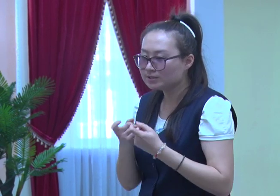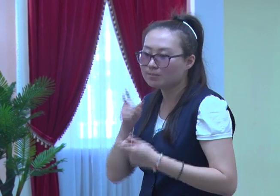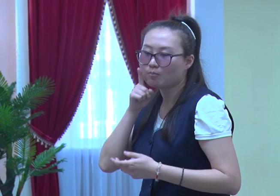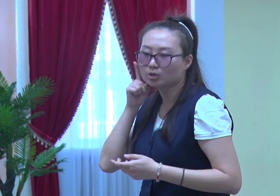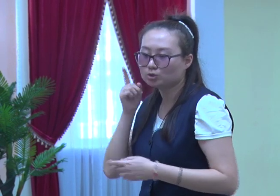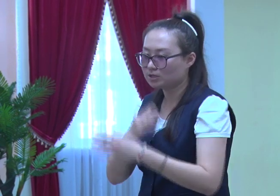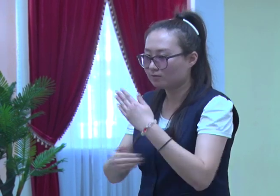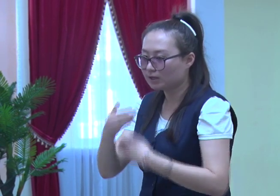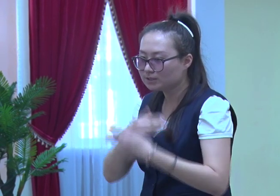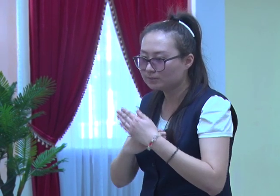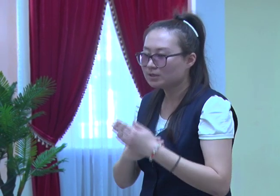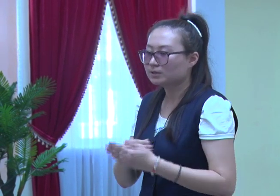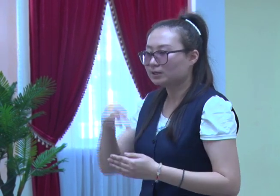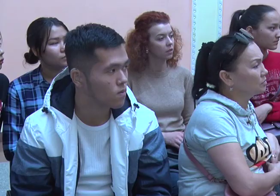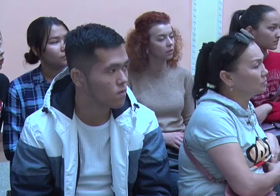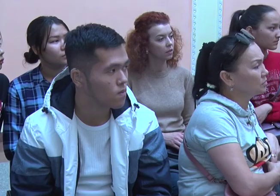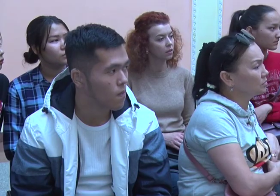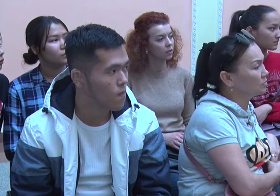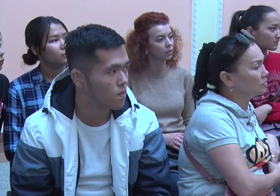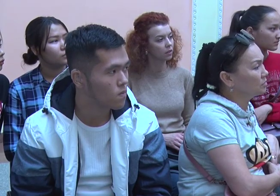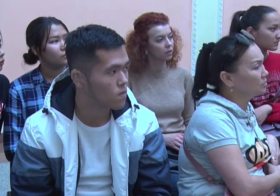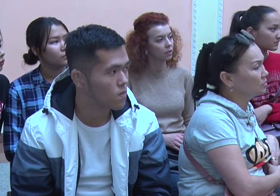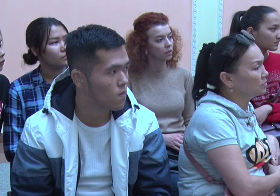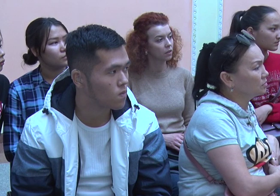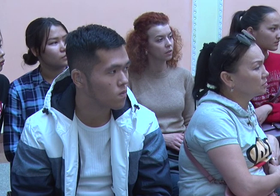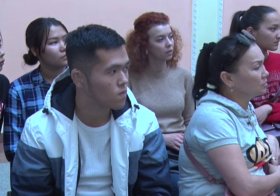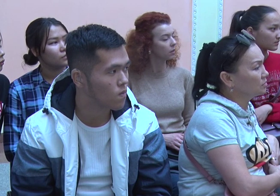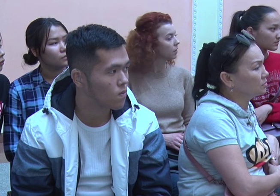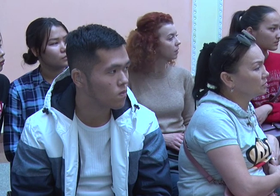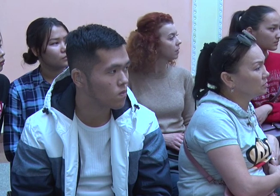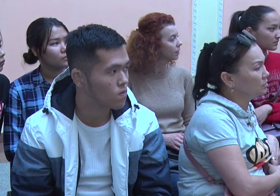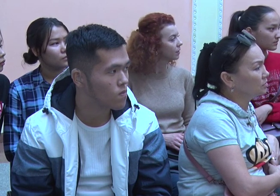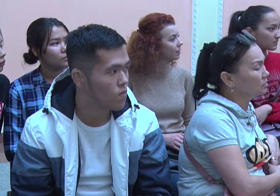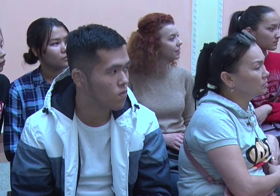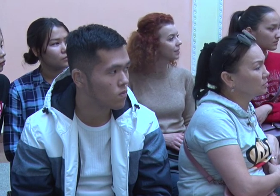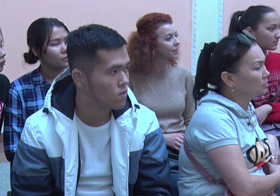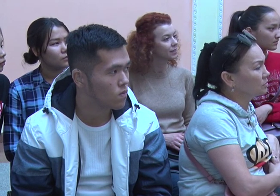Мирлан Аманжолов, программа «Факт».